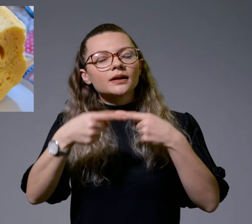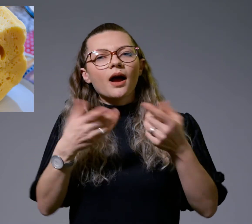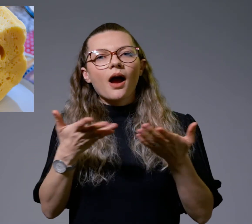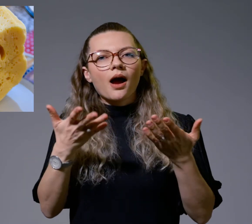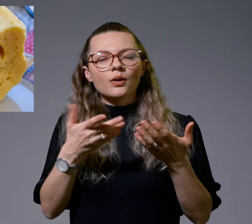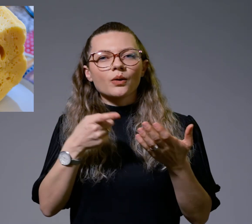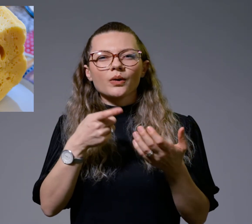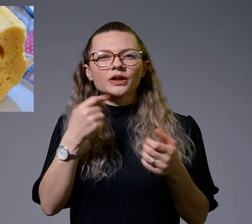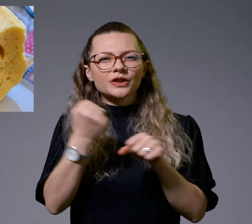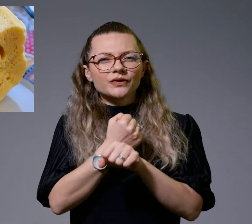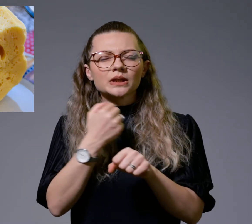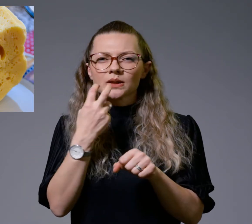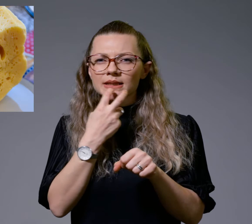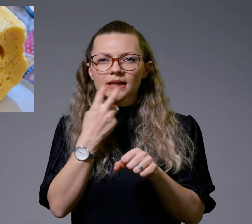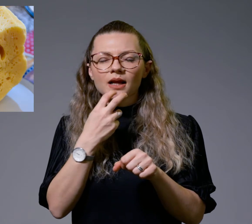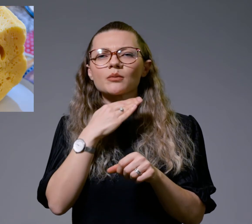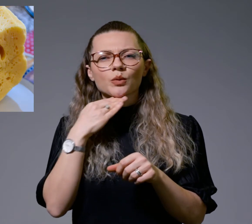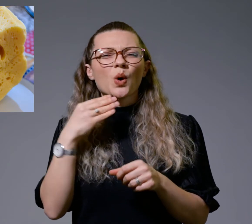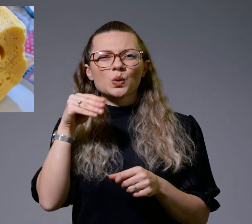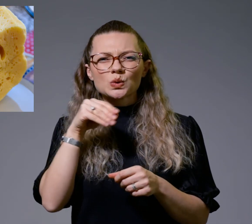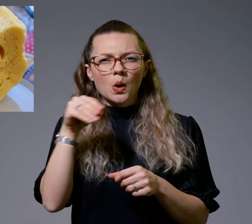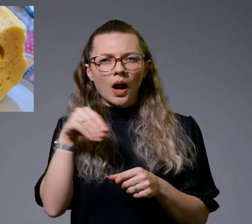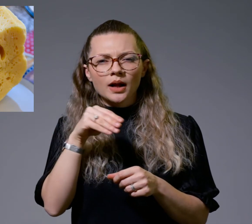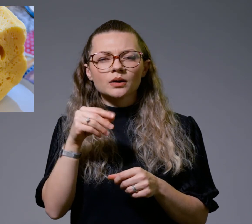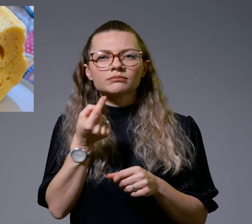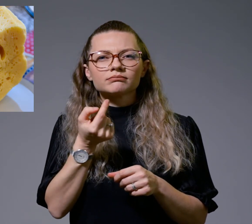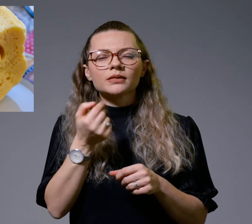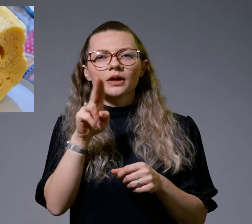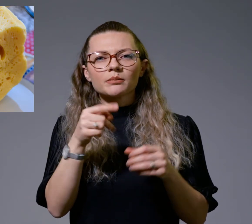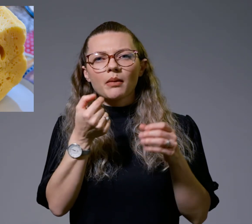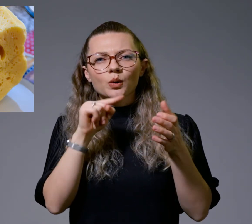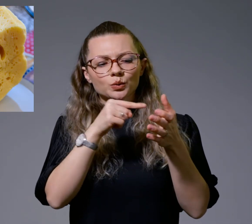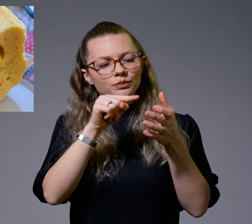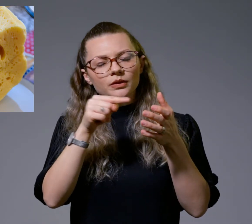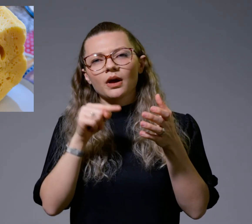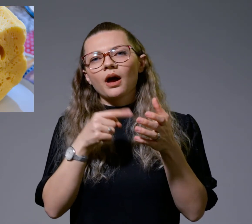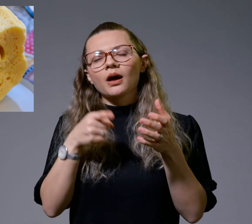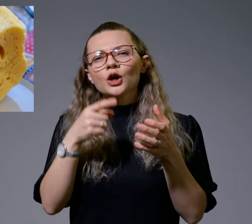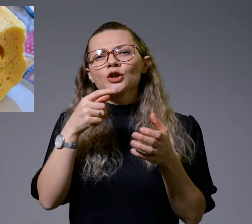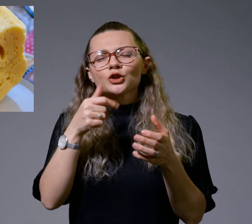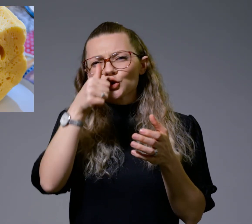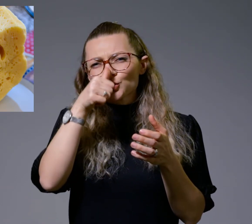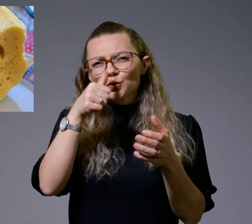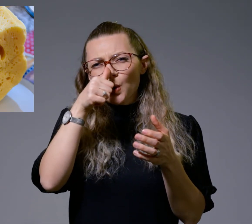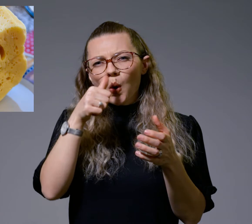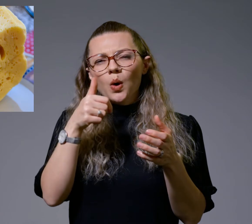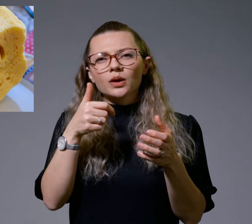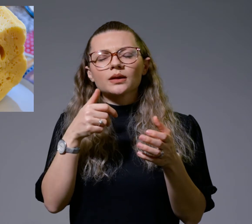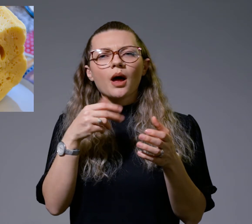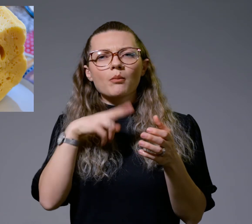е тврдо, доста солено, со ситни шуплини, восочно жолта боја, јак мирис